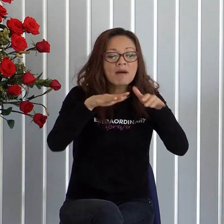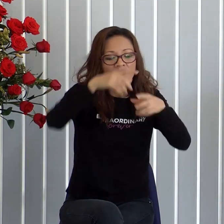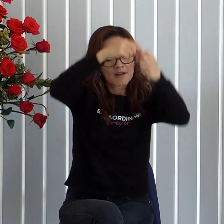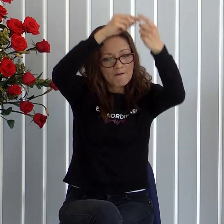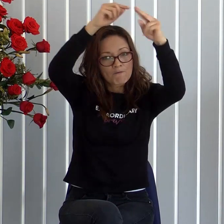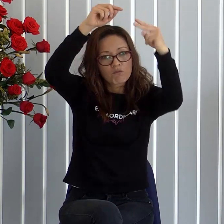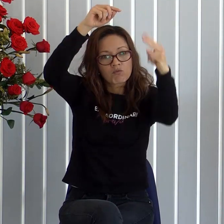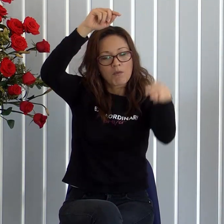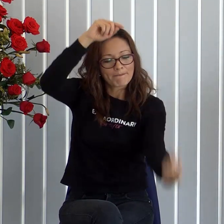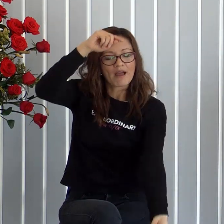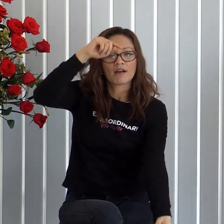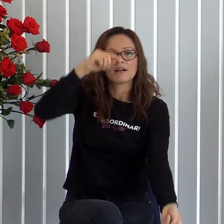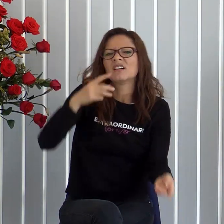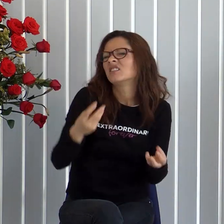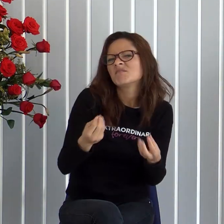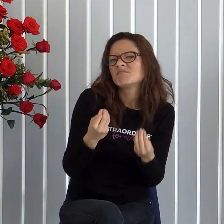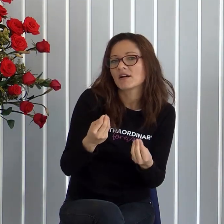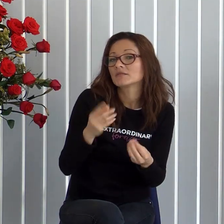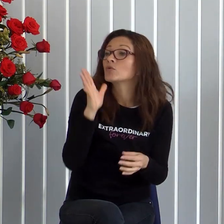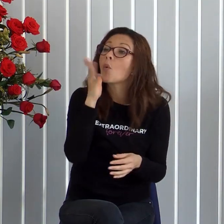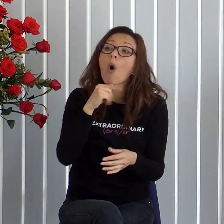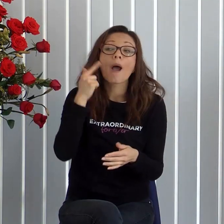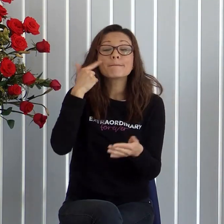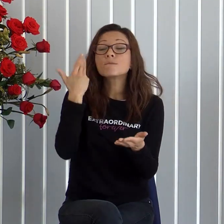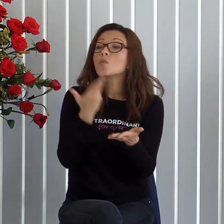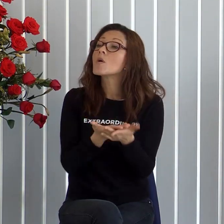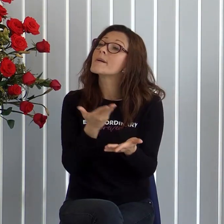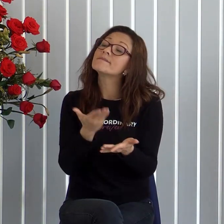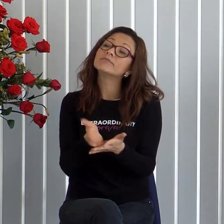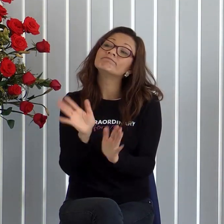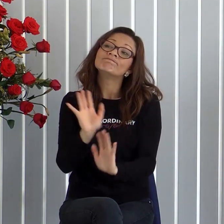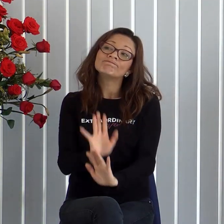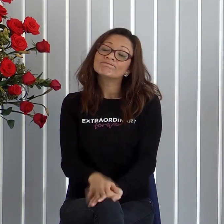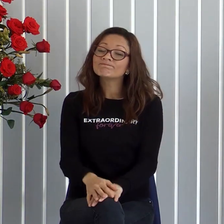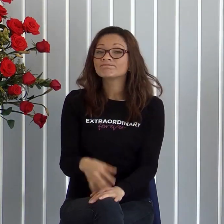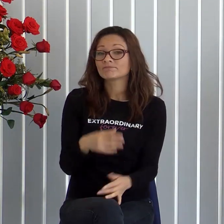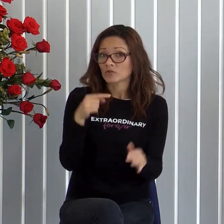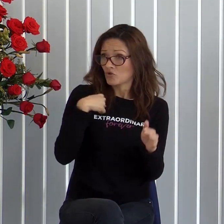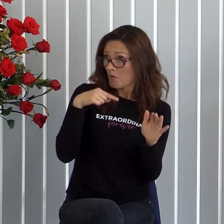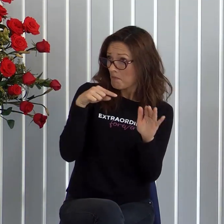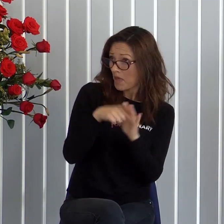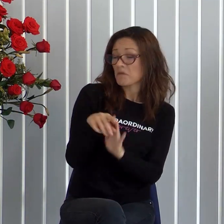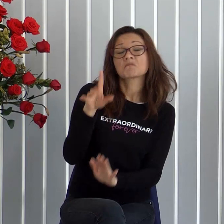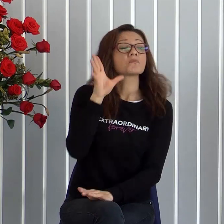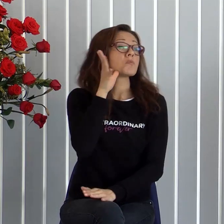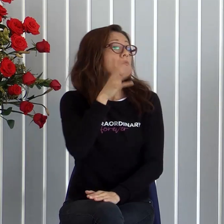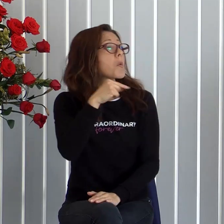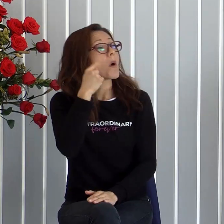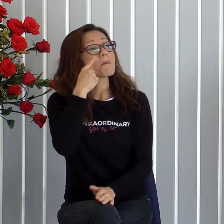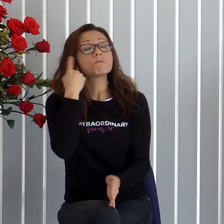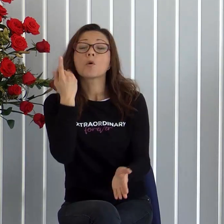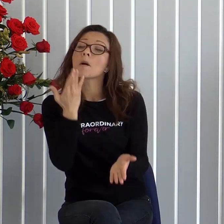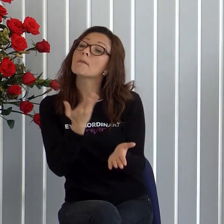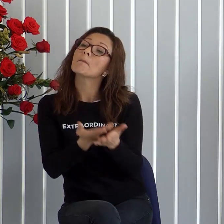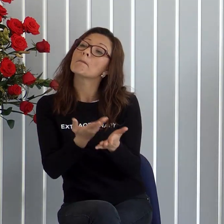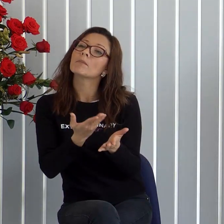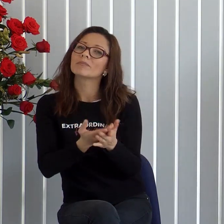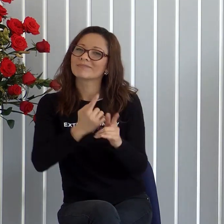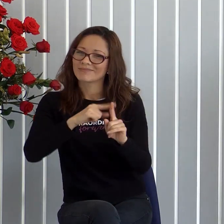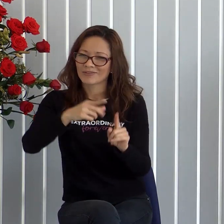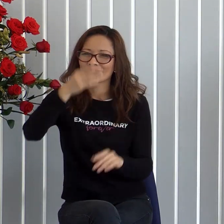¿Para qué? Porque al no haber pruebas, ellos piensan que no los van a acusar. Pero Dios sí está viendo todo.